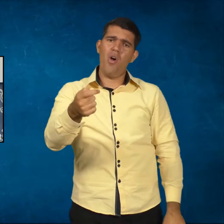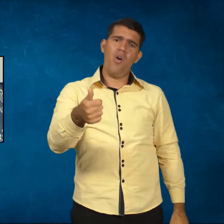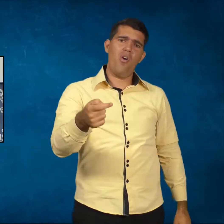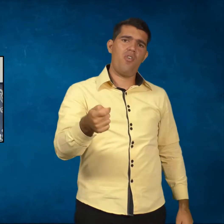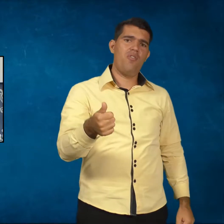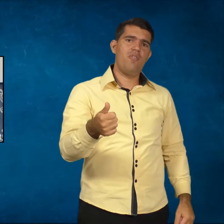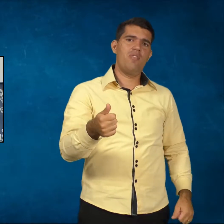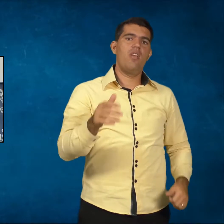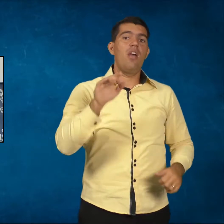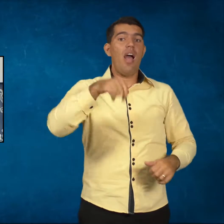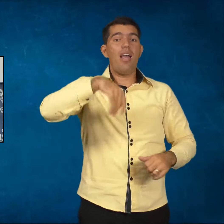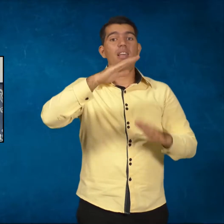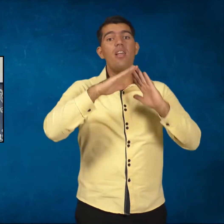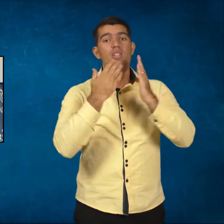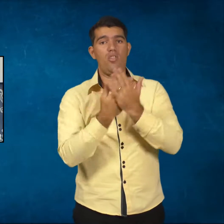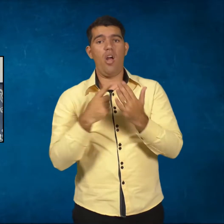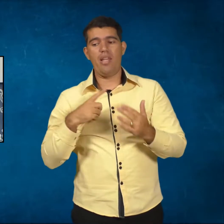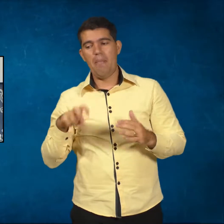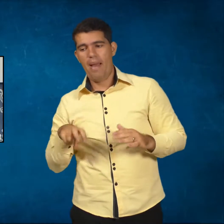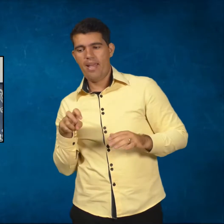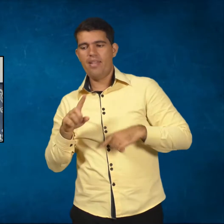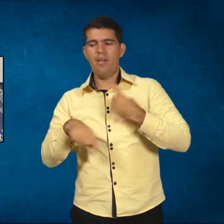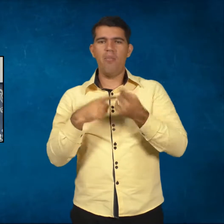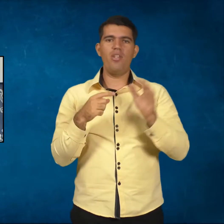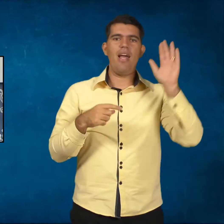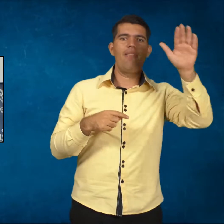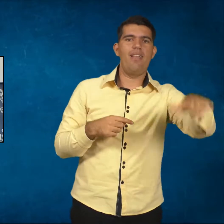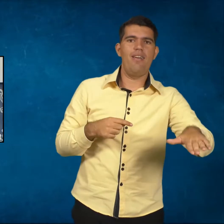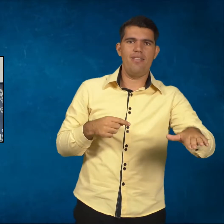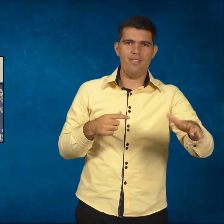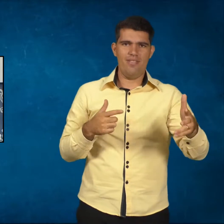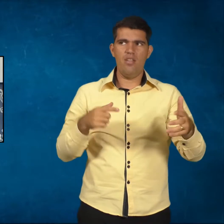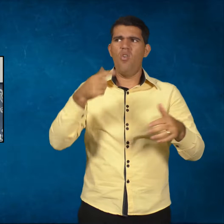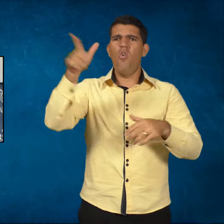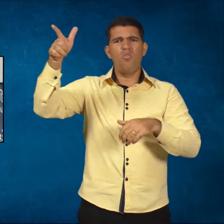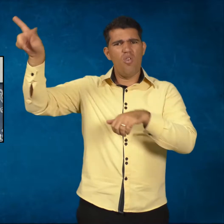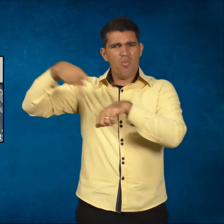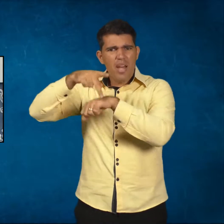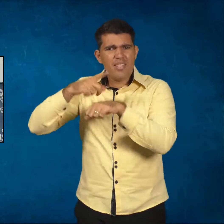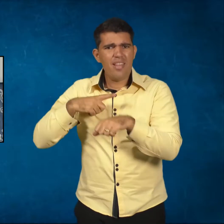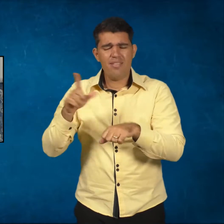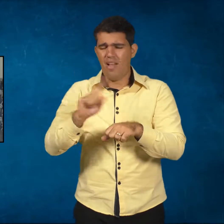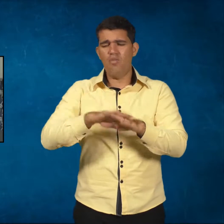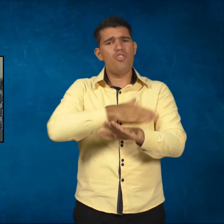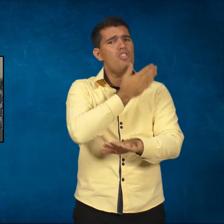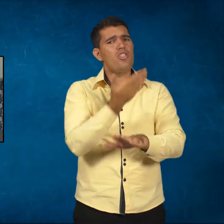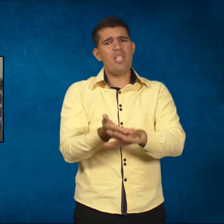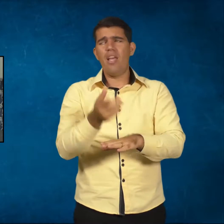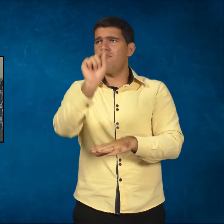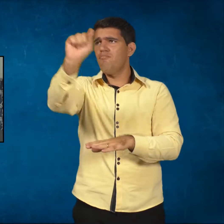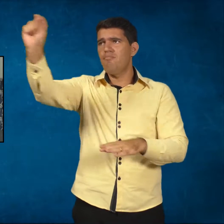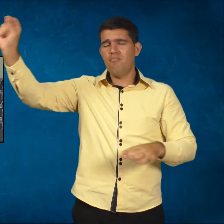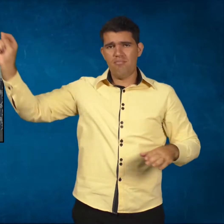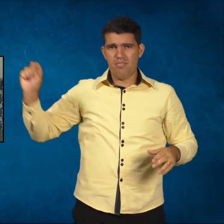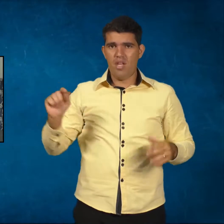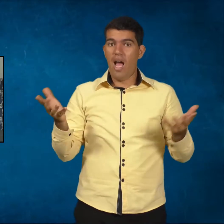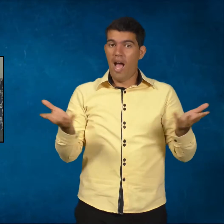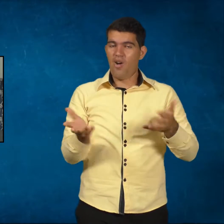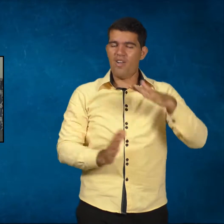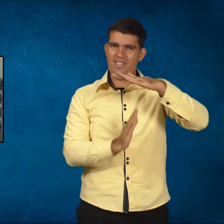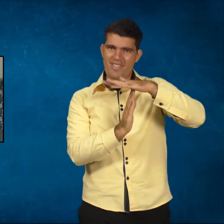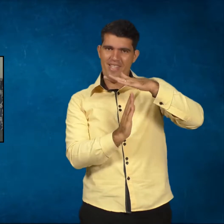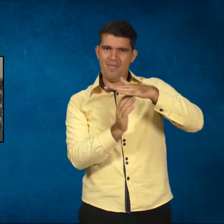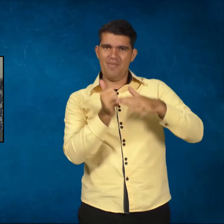2 turnos, coisa que em outros países quase não existe. É período integral, quase todas as escolas. Ok, professora. Professora, vamos fazer um